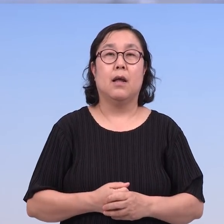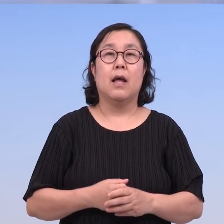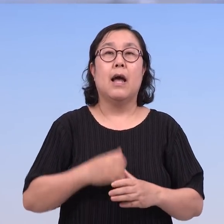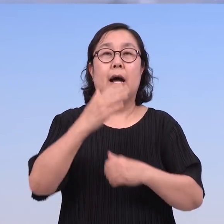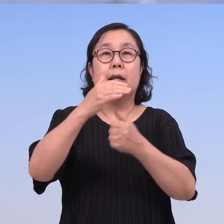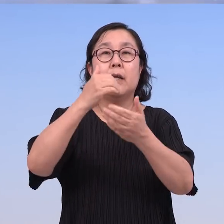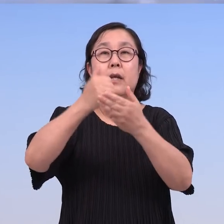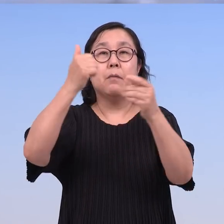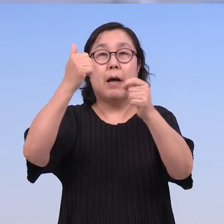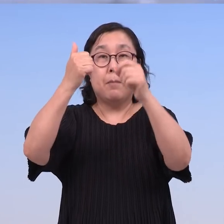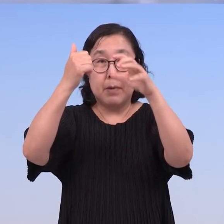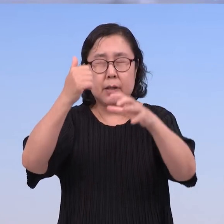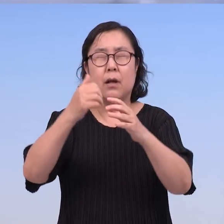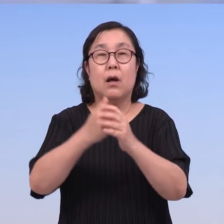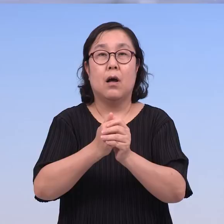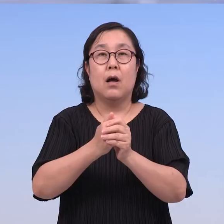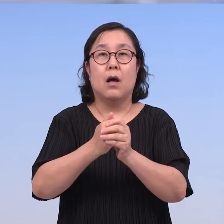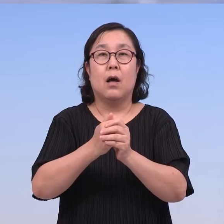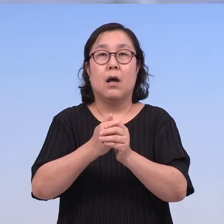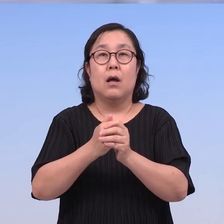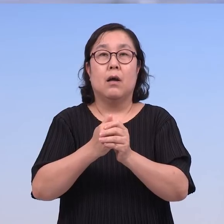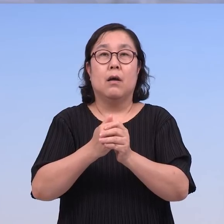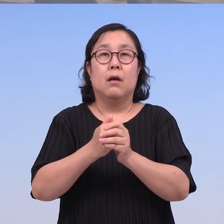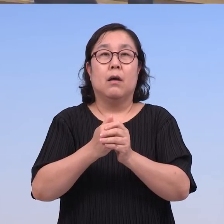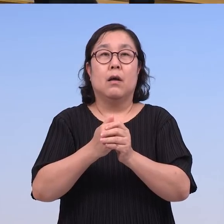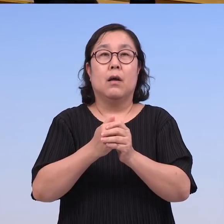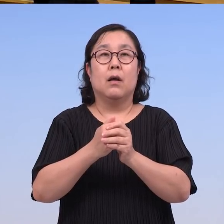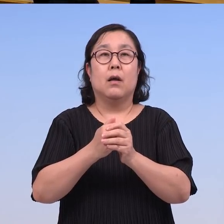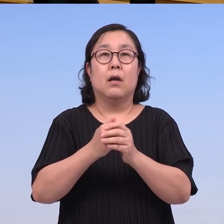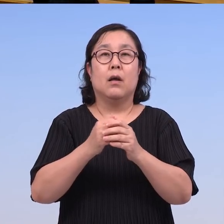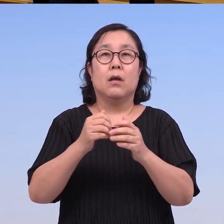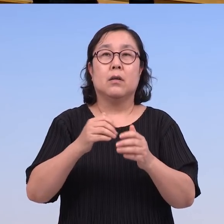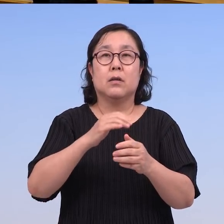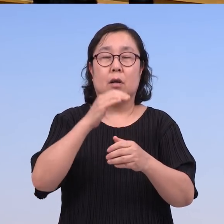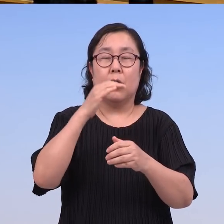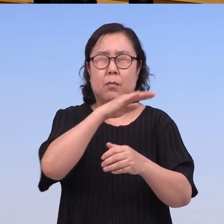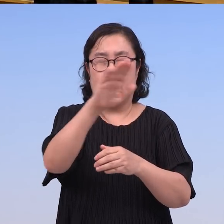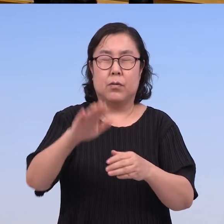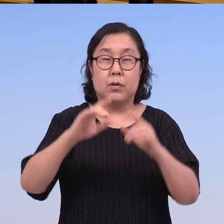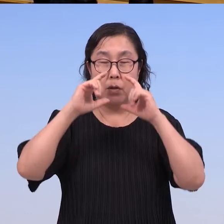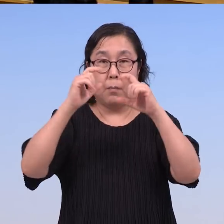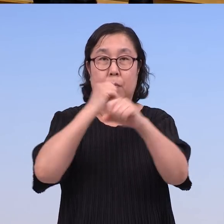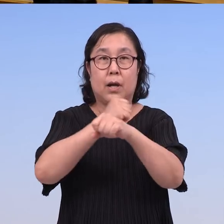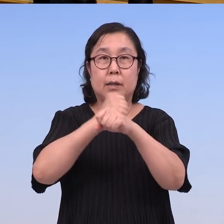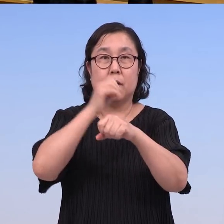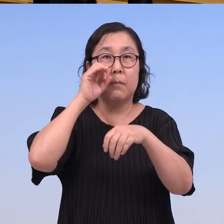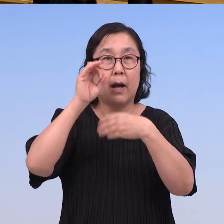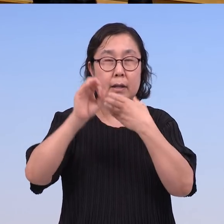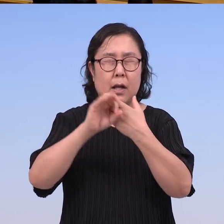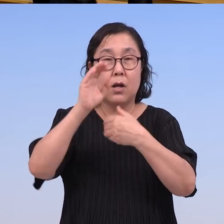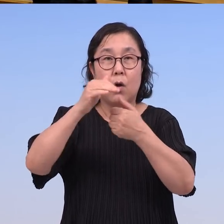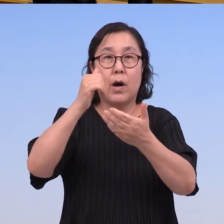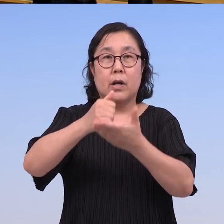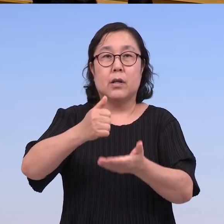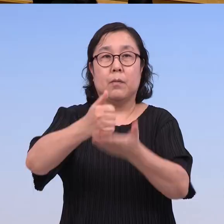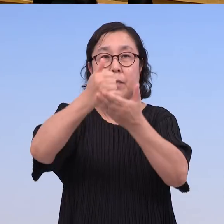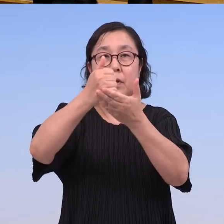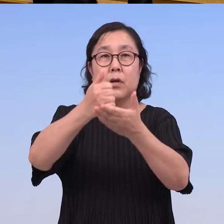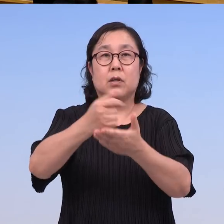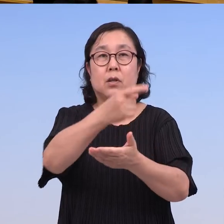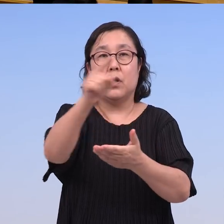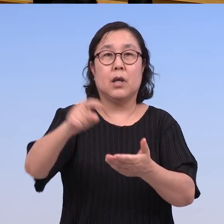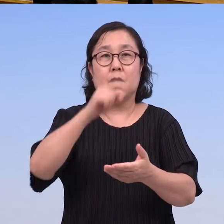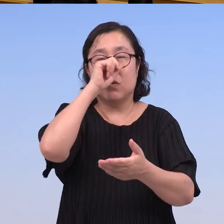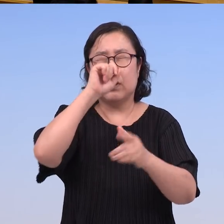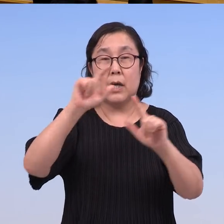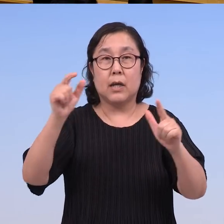하나님 앞에서 여호수아 24장 15절을 오늘 선포해 보세요. 만일 여호와를 섬기는 것이 너희에게 좋지 않게